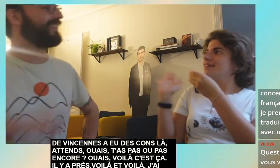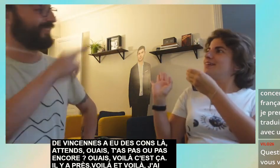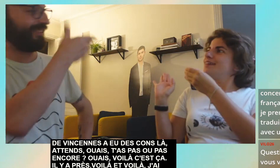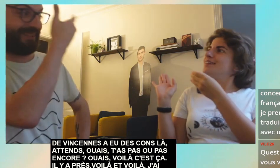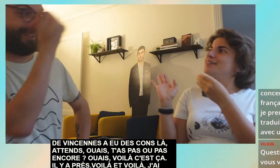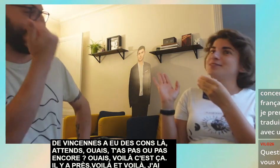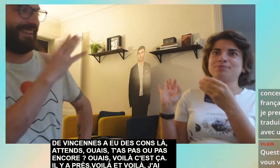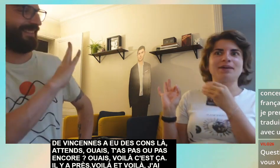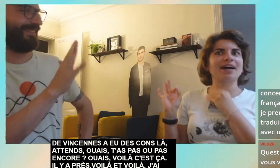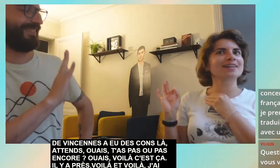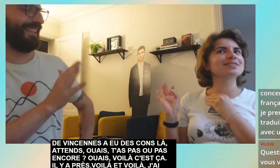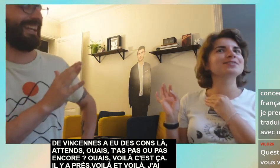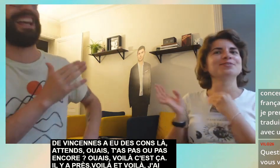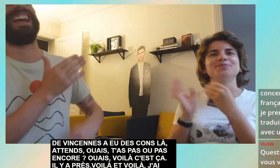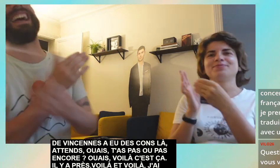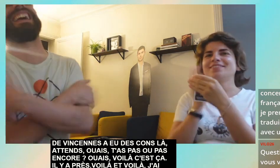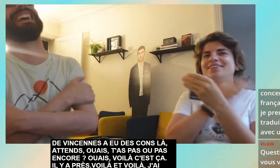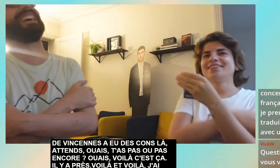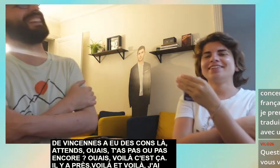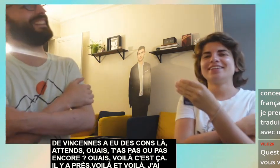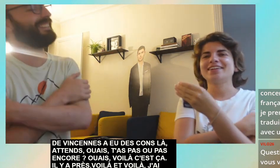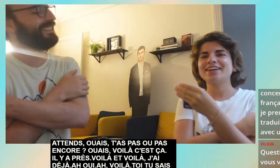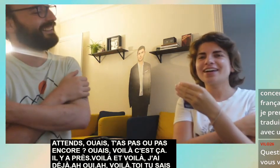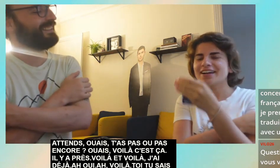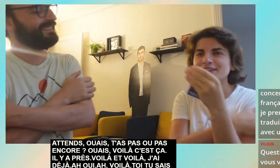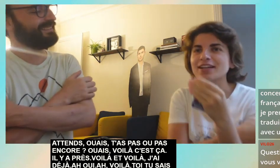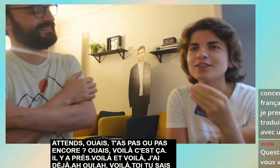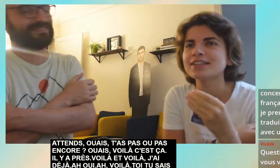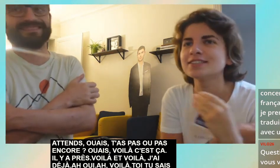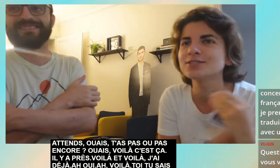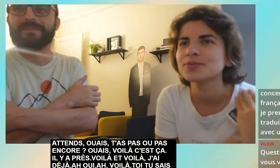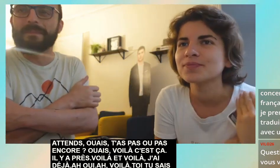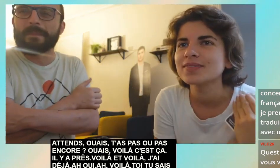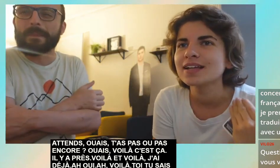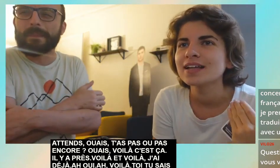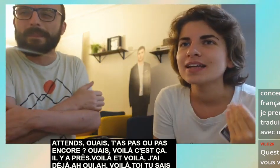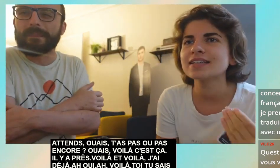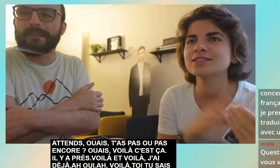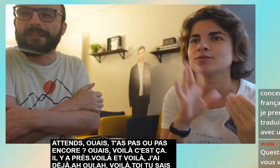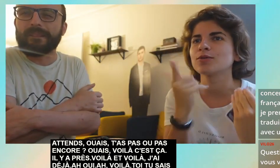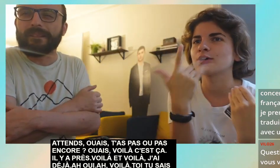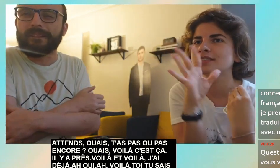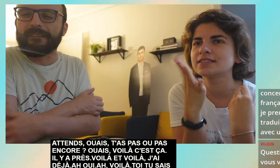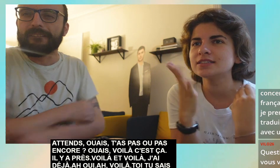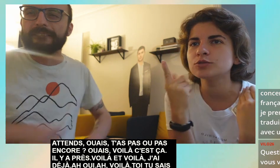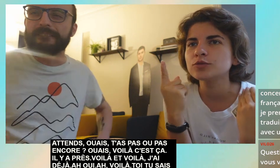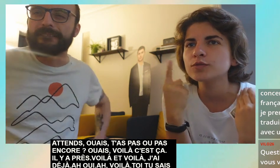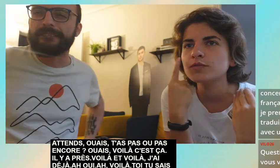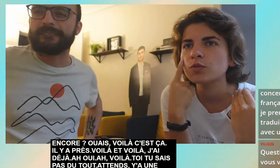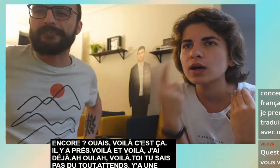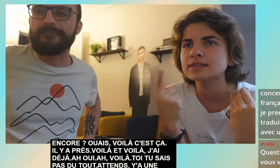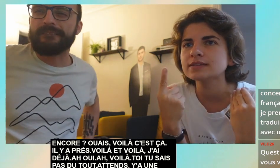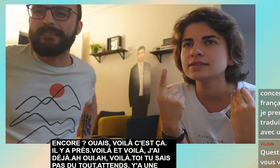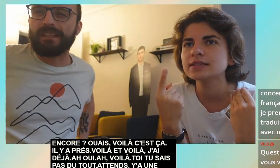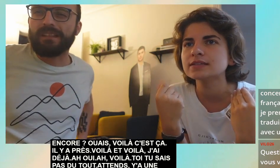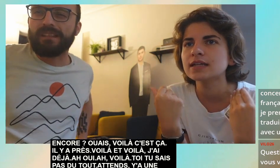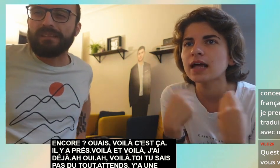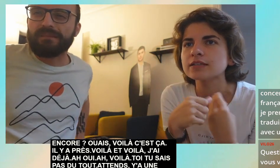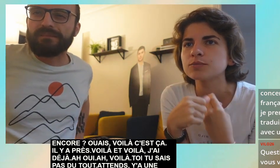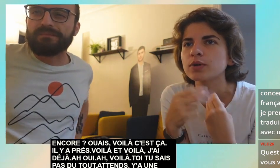Toi, tu sais pas. Pas du tout. Attends, il y a une question. Question en dessin, je veux voir signer des lettres pour les